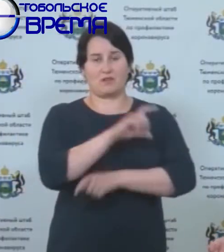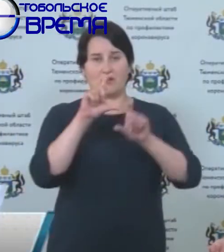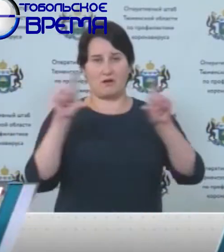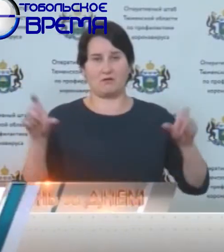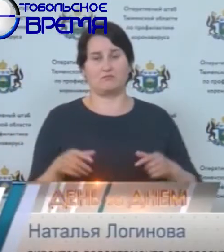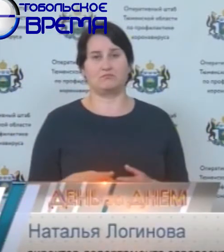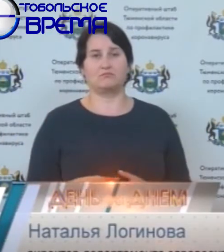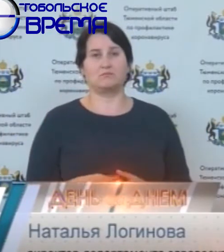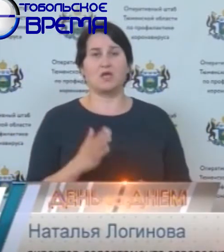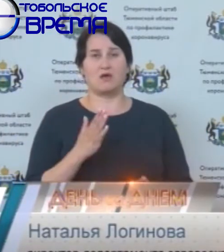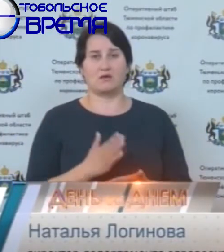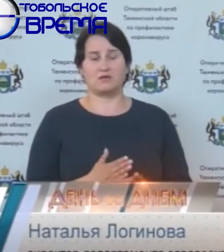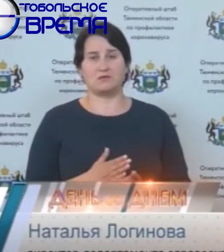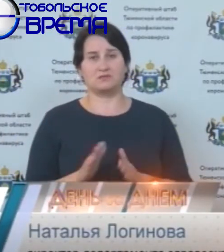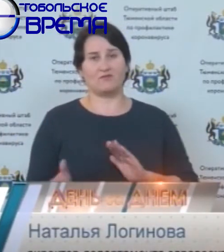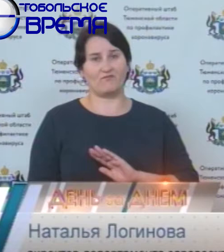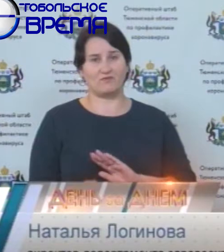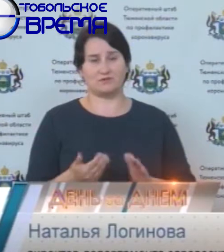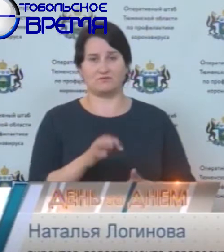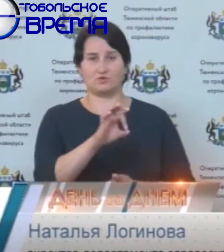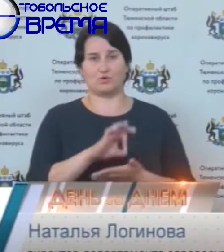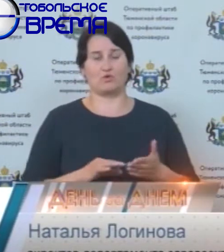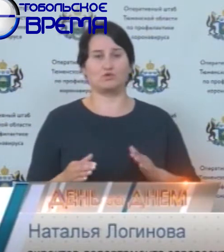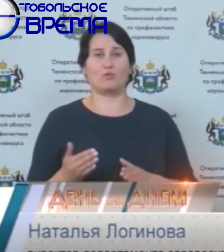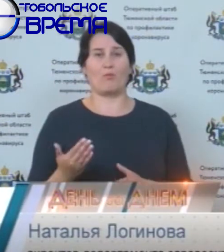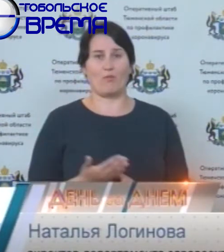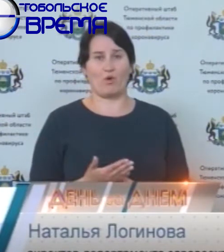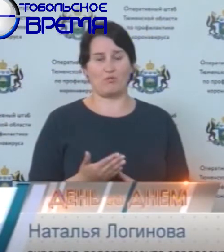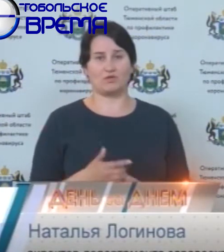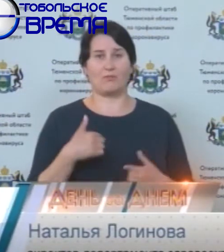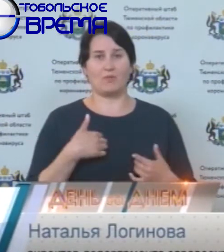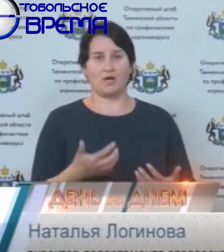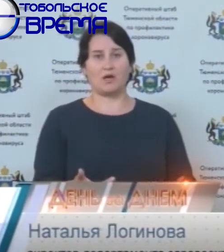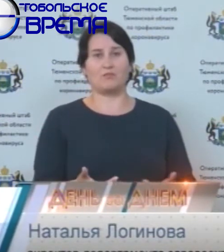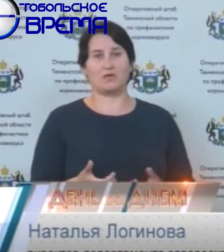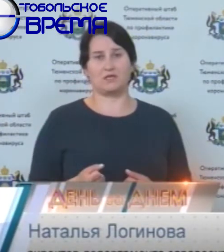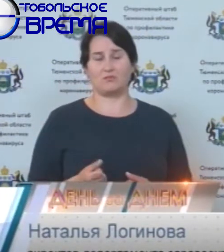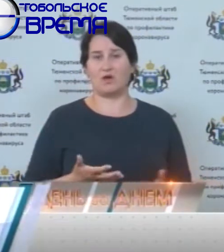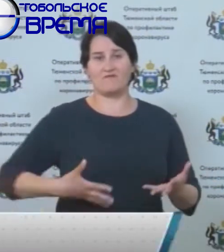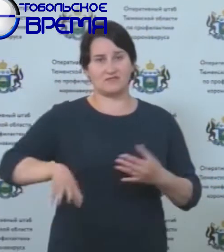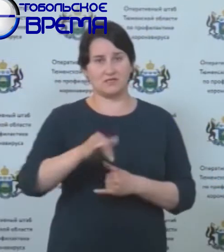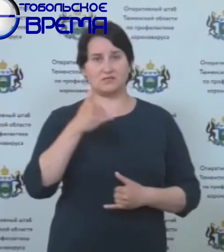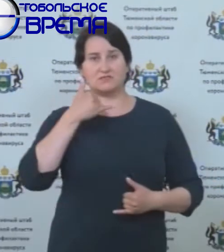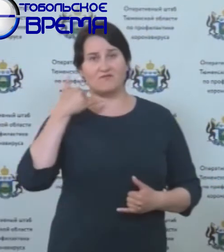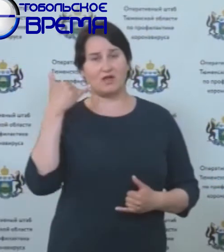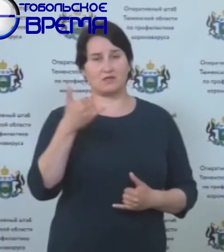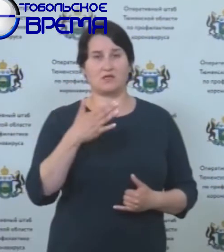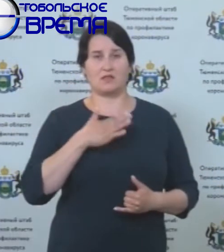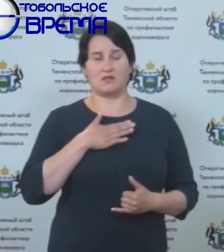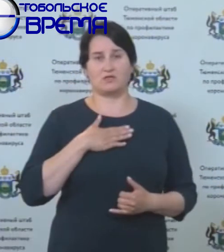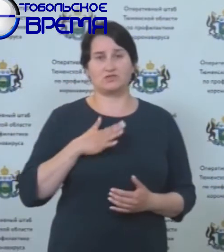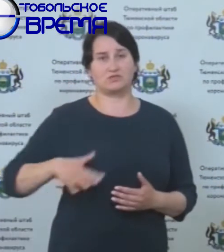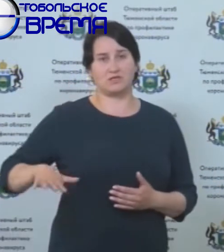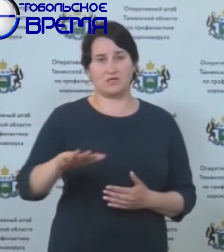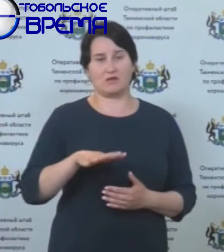Безусловно, поступают вызовы на неотложную медицинскую помощь. Здесь мы принимаем все звонки в наших территориальных